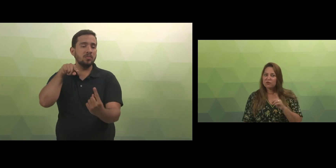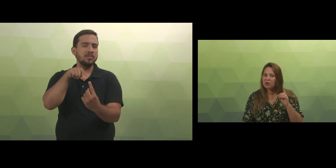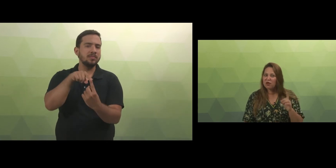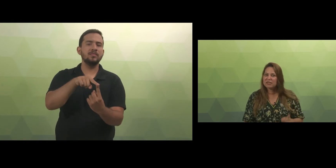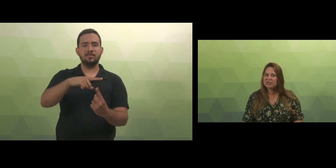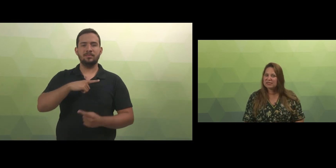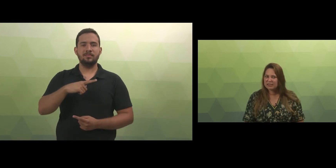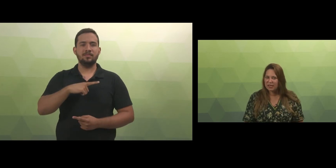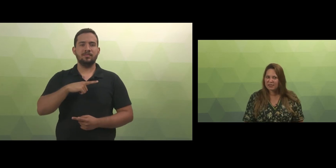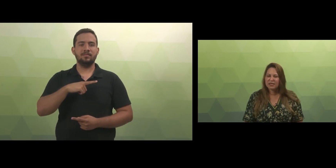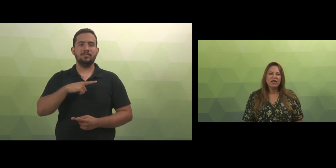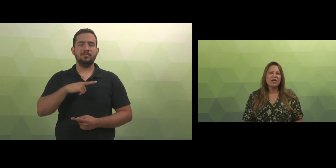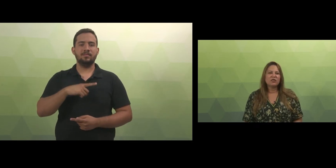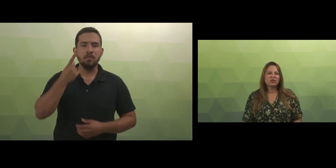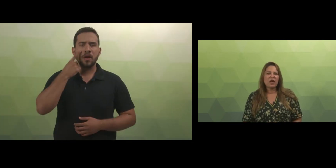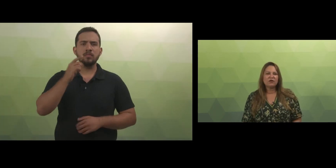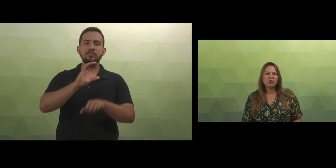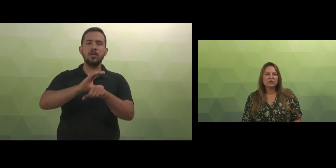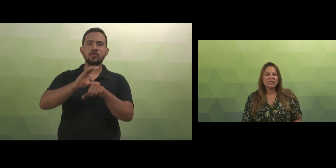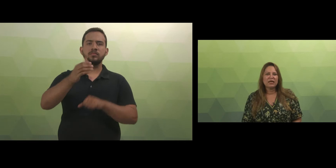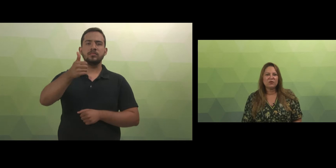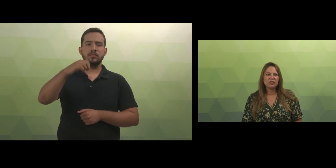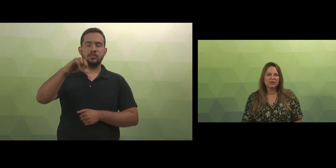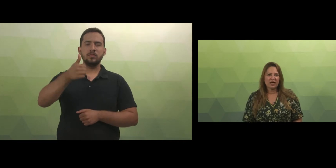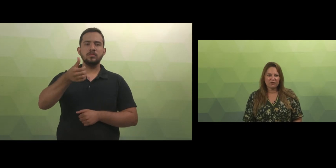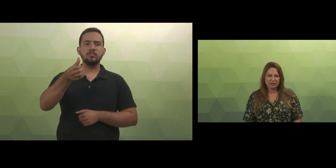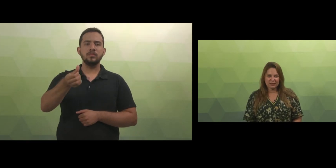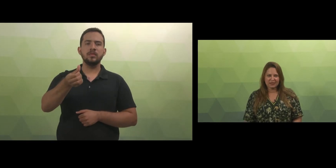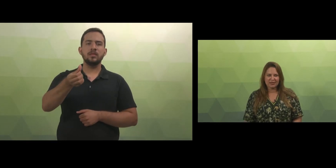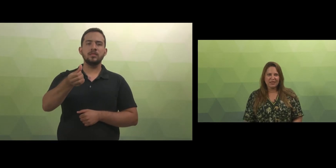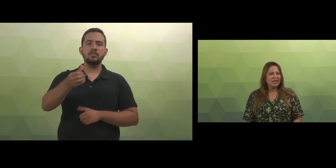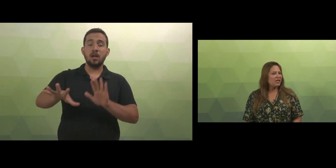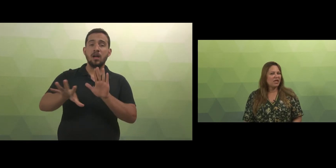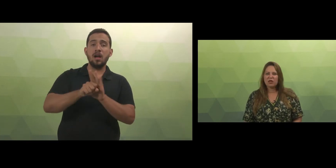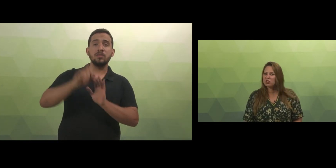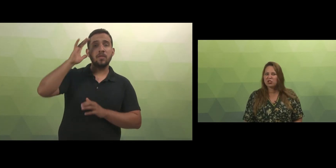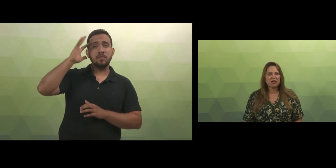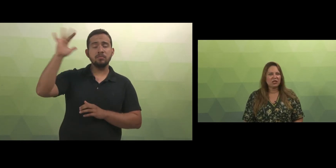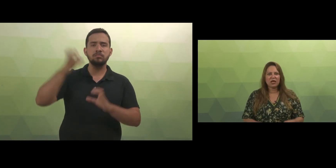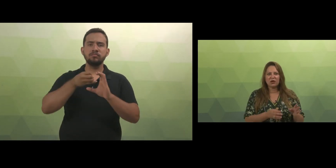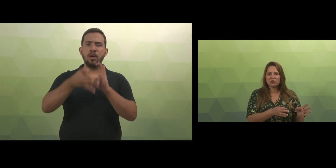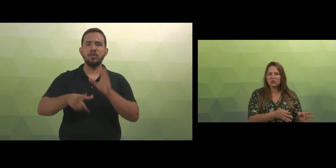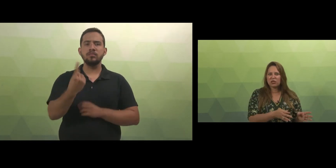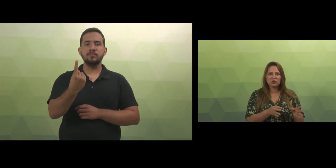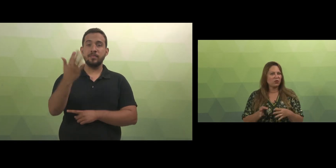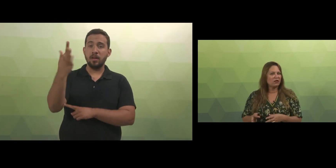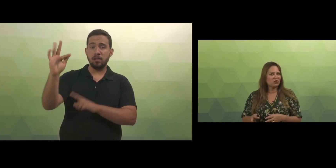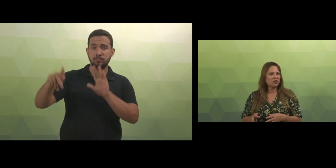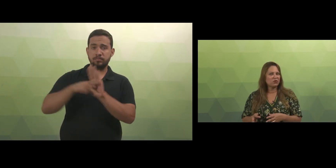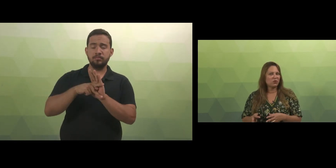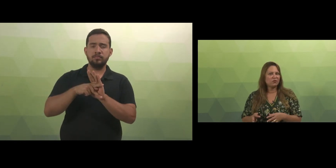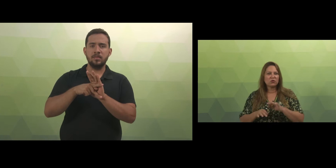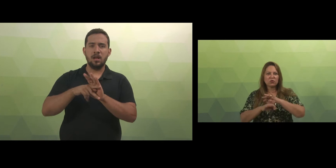Civil de 1916, ele adotava a doutrina unitária francesa, que não distinguia negócio jurídico do